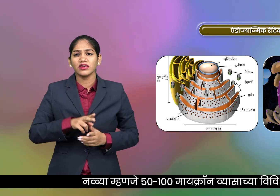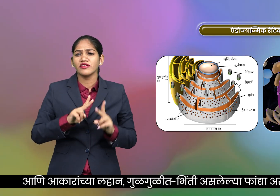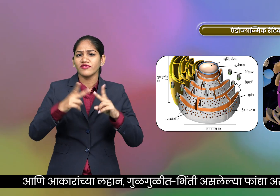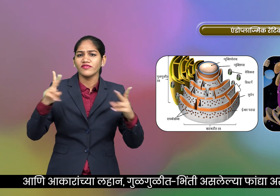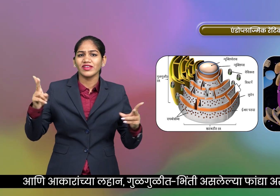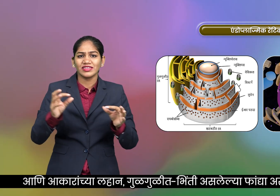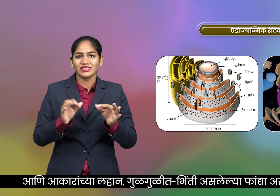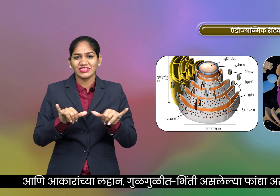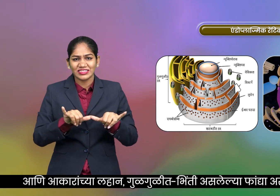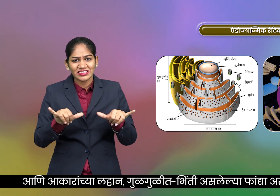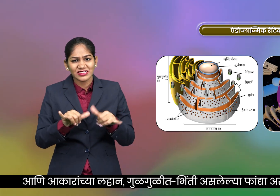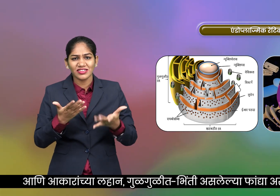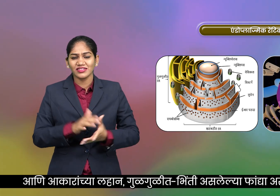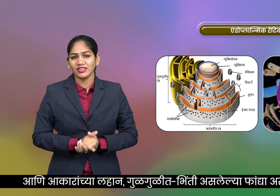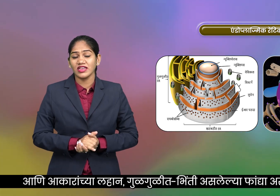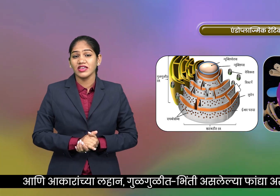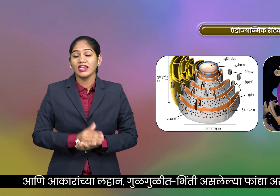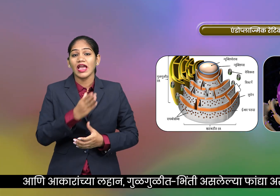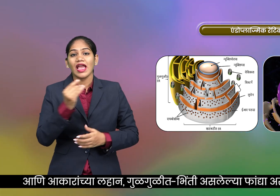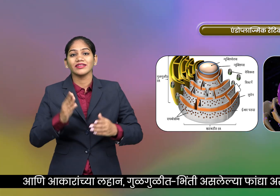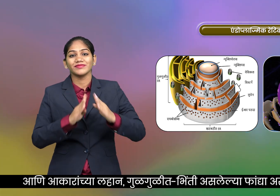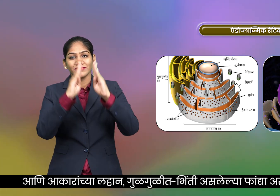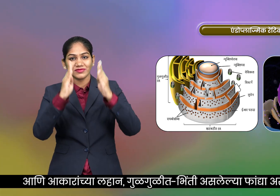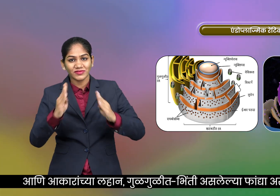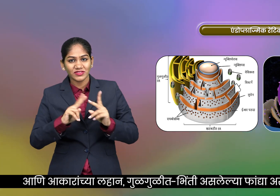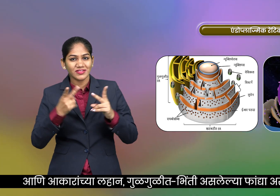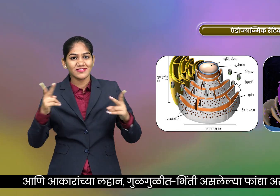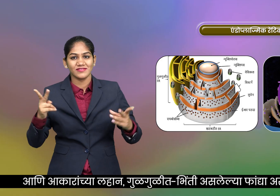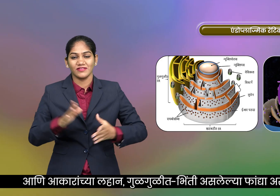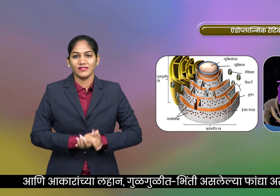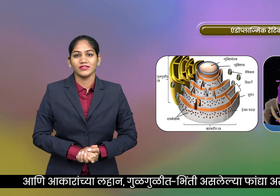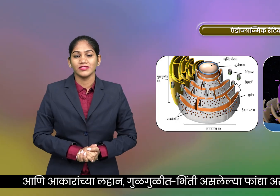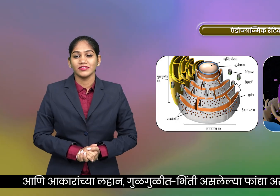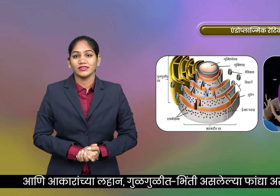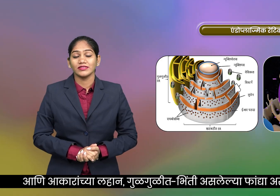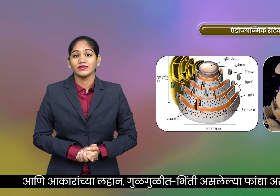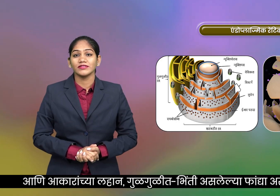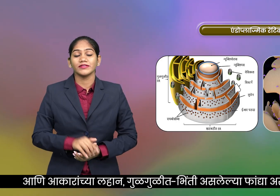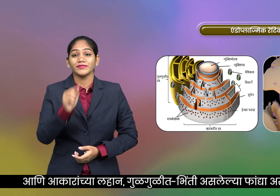आणि आकारांच्या लहान गुळगुळीत भिंती असलेल्या फांद्या असलेल्या रचना